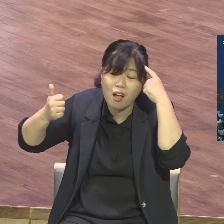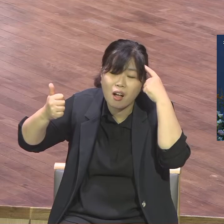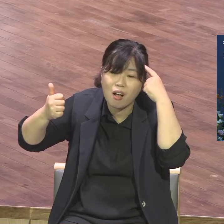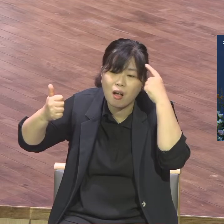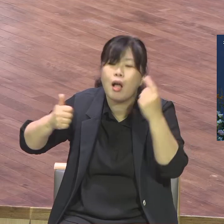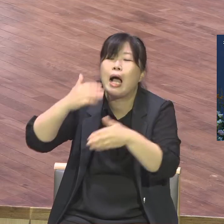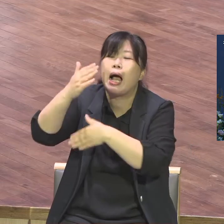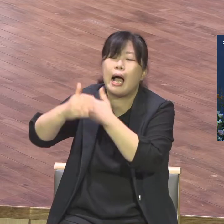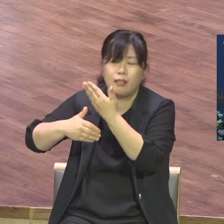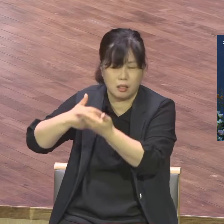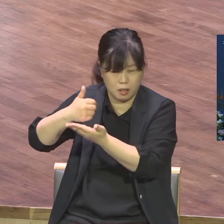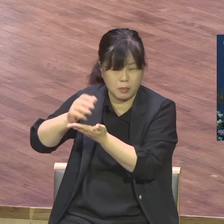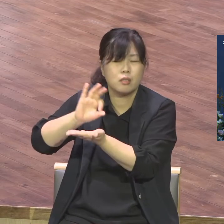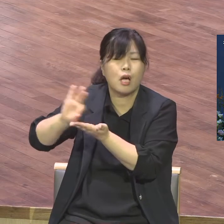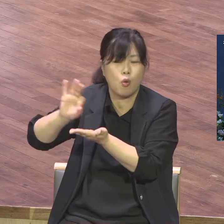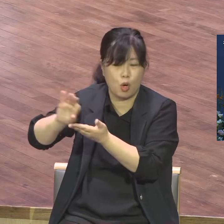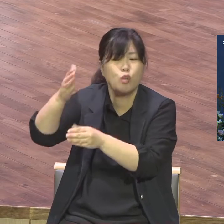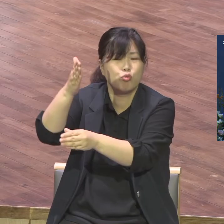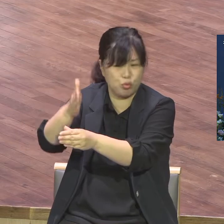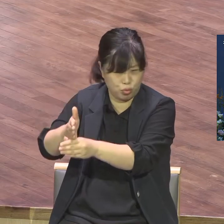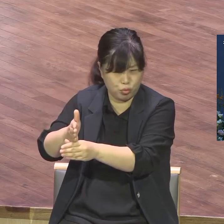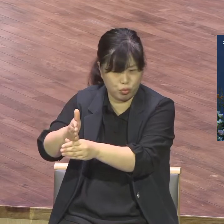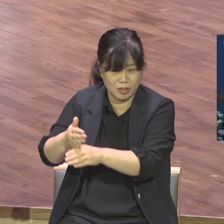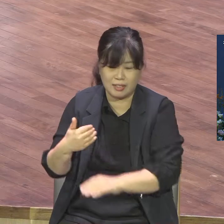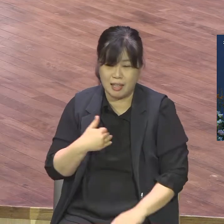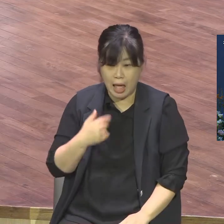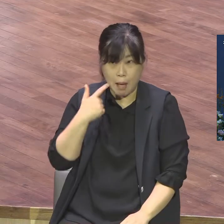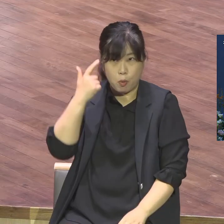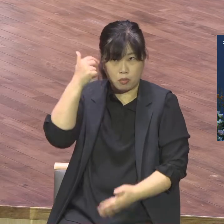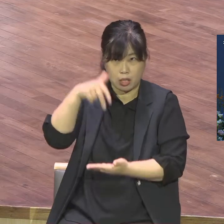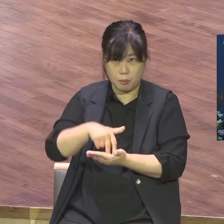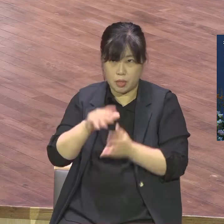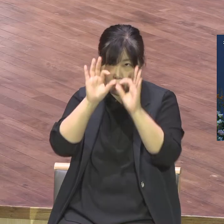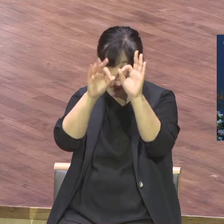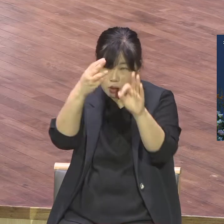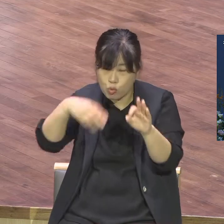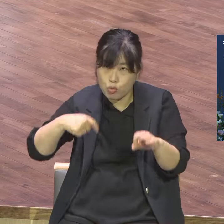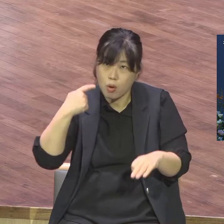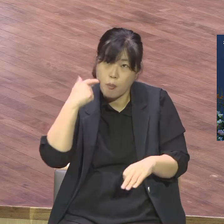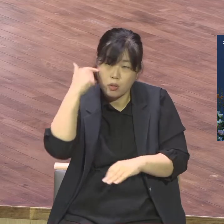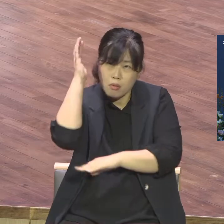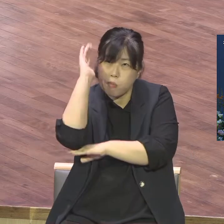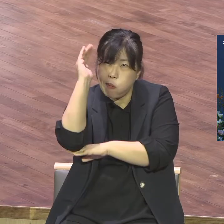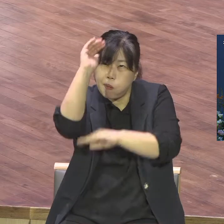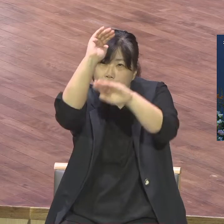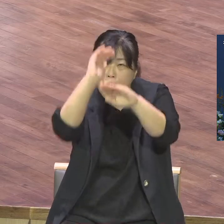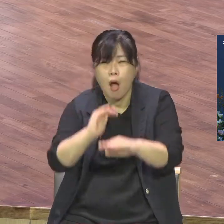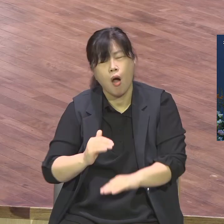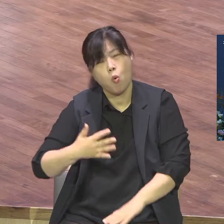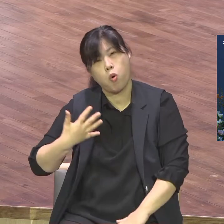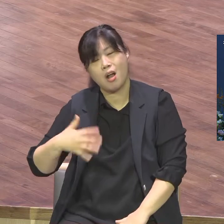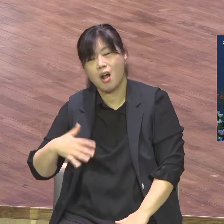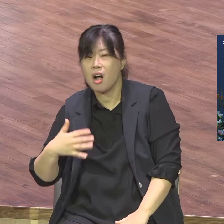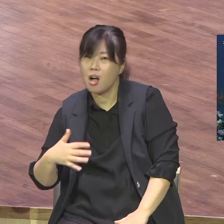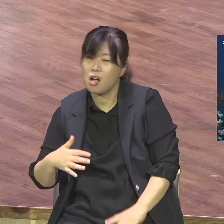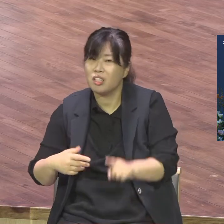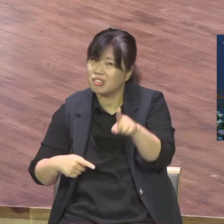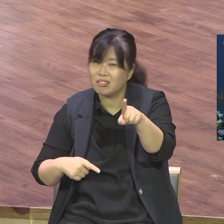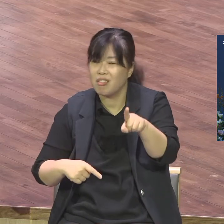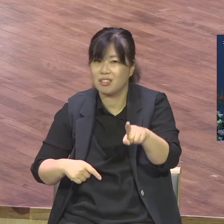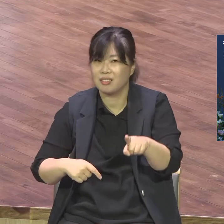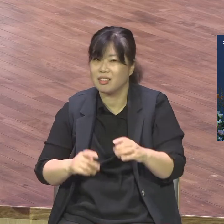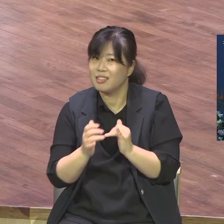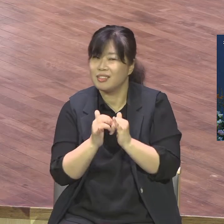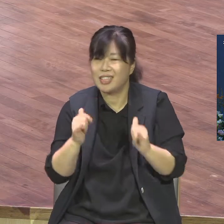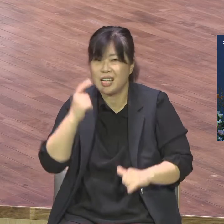했고 같은 위치에 있기 때문에 딱 들으면 아 이거 하나님이 서시는 분이구나. 하나님이 주셨구나. 하나님이 안 주고는 저